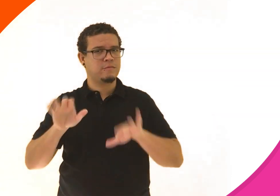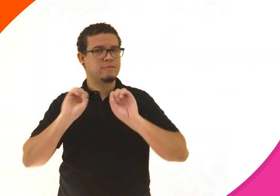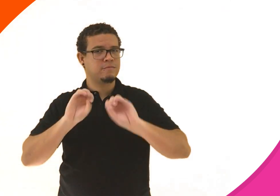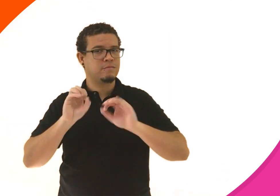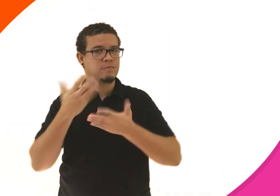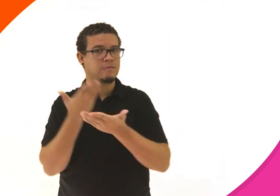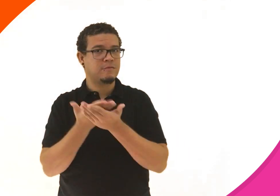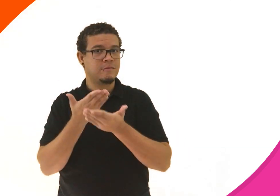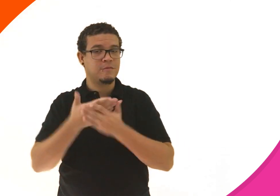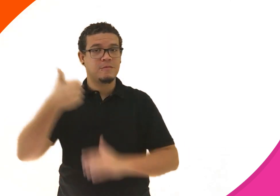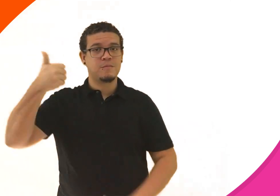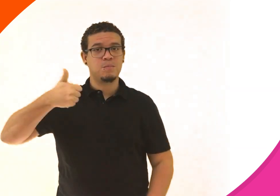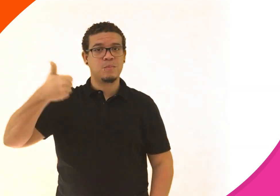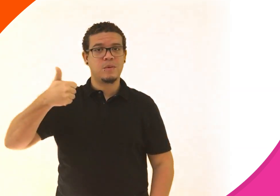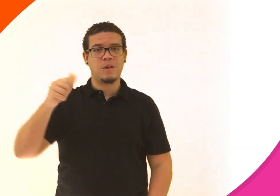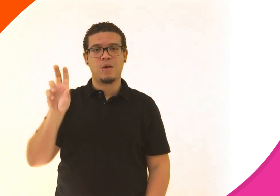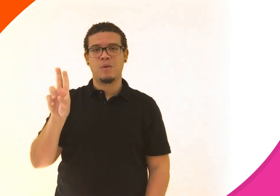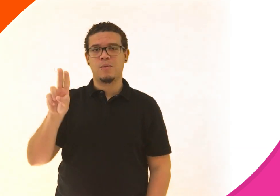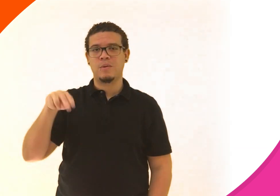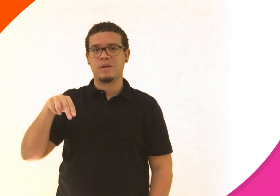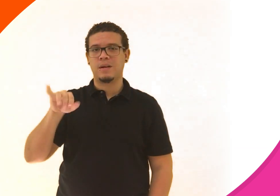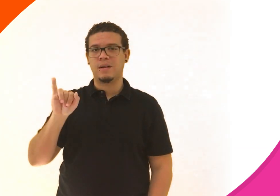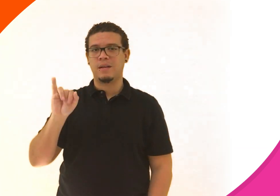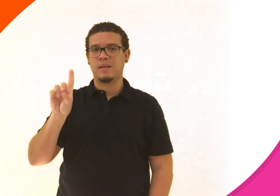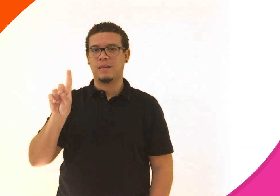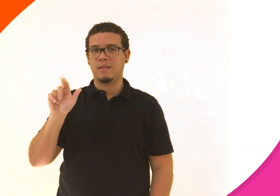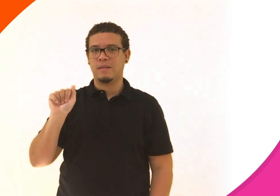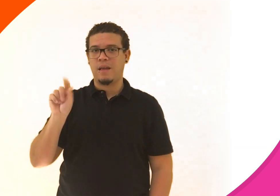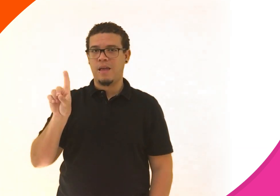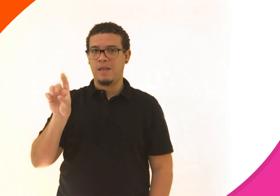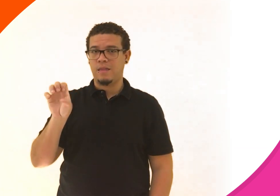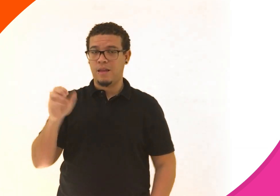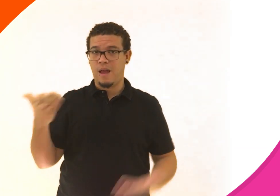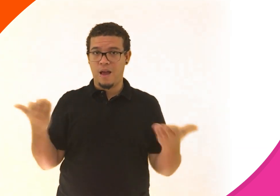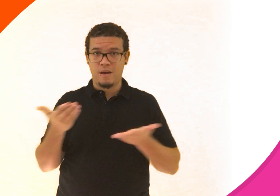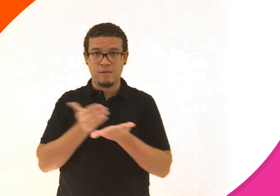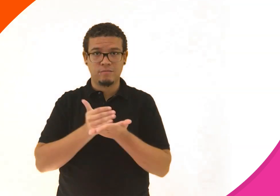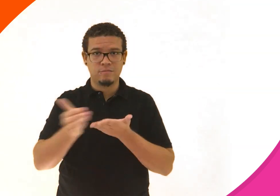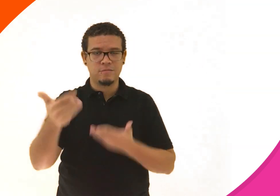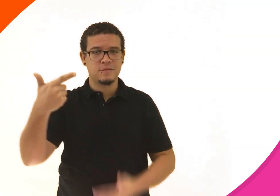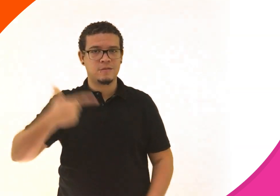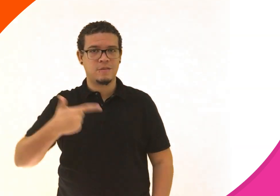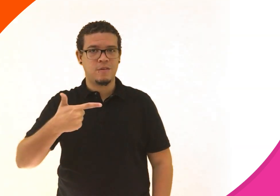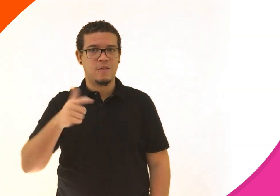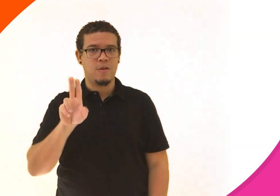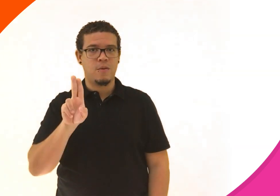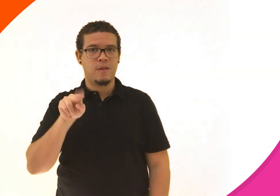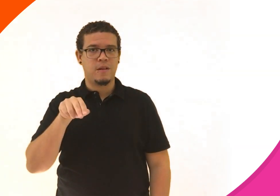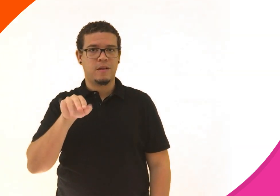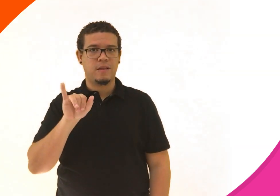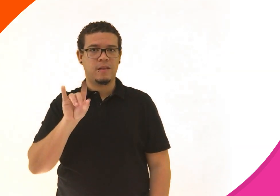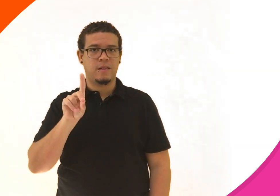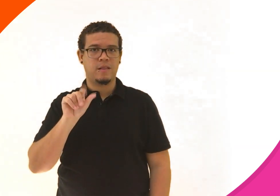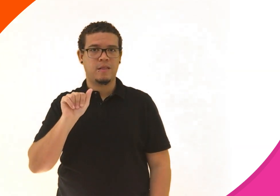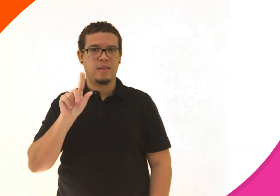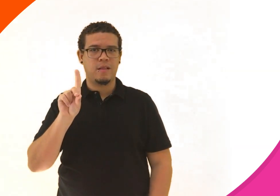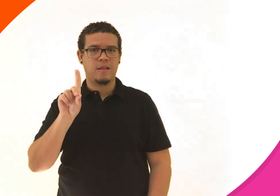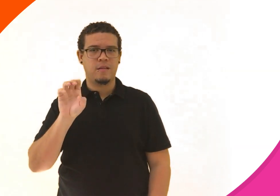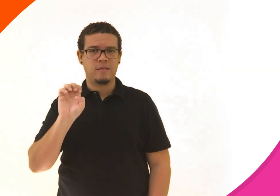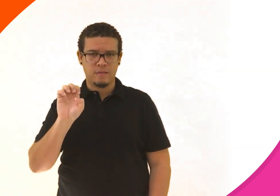Esse é o nome dela em língua de sinais, a qual ministrou a vocês a unidade 1. Daremos início